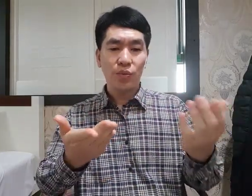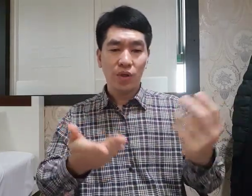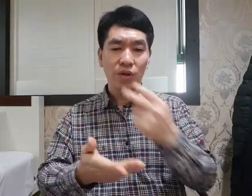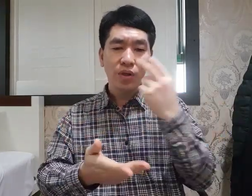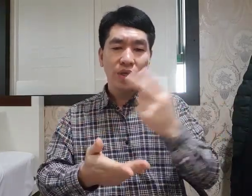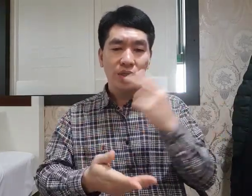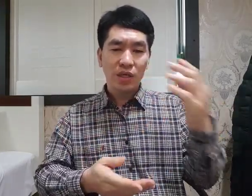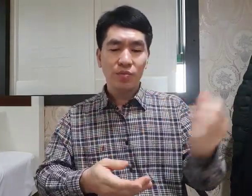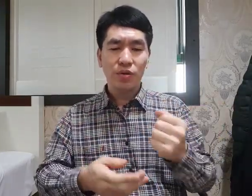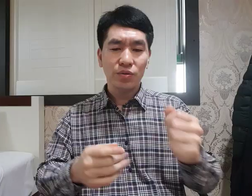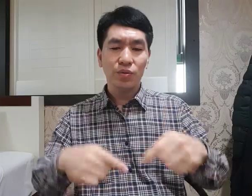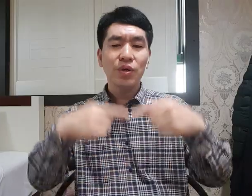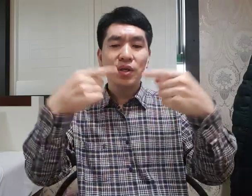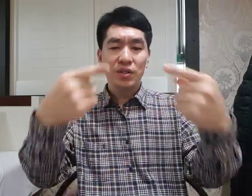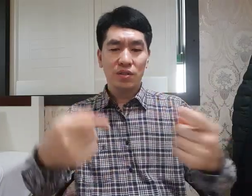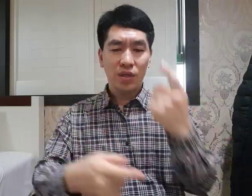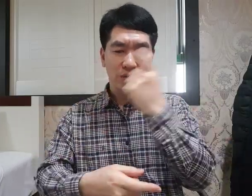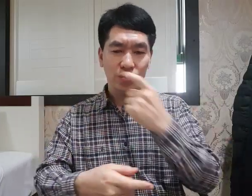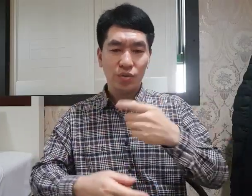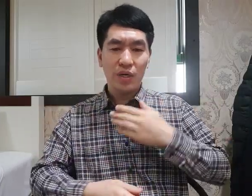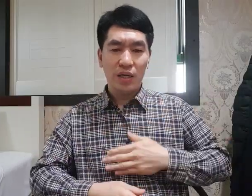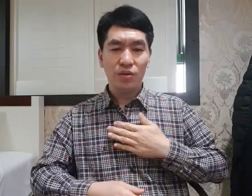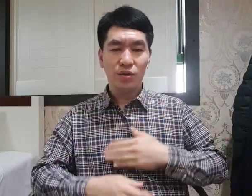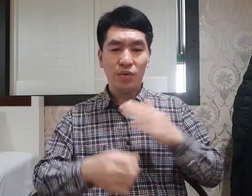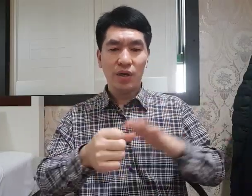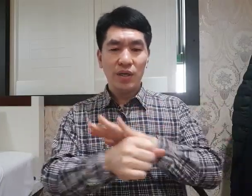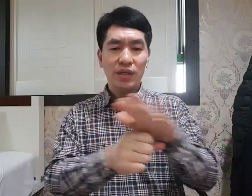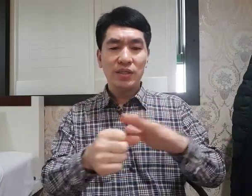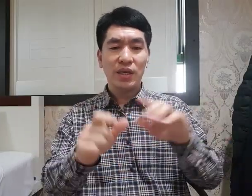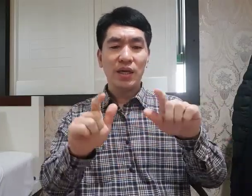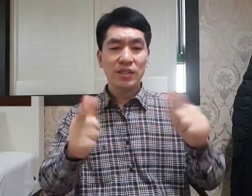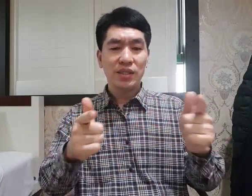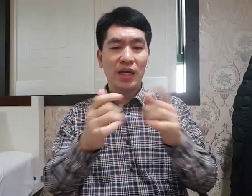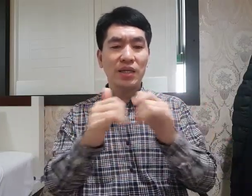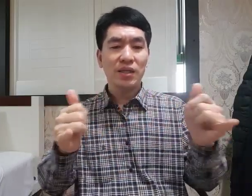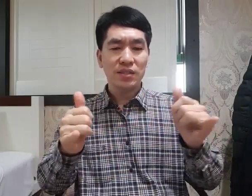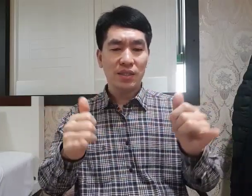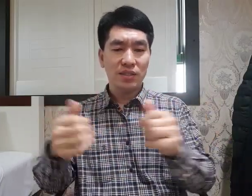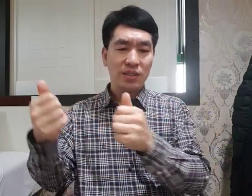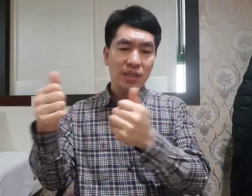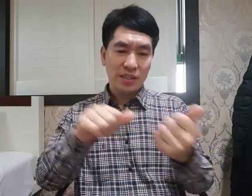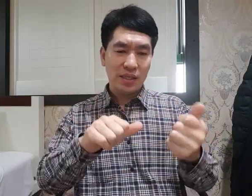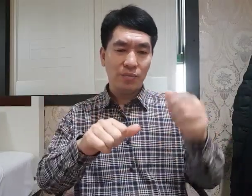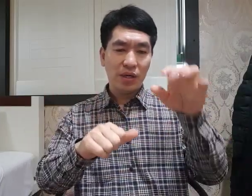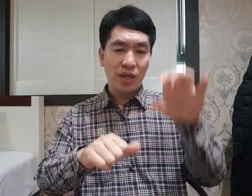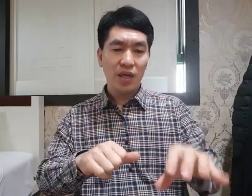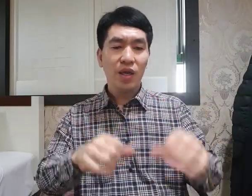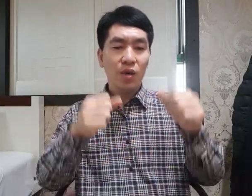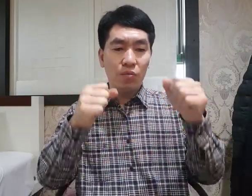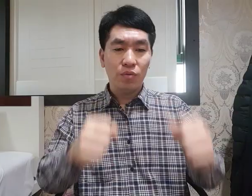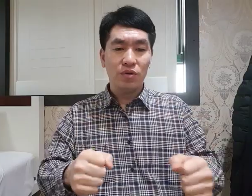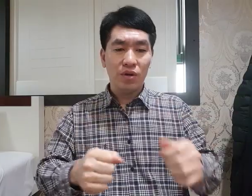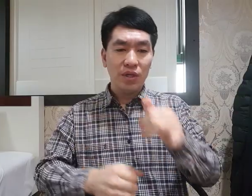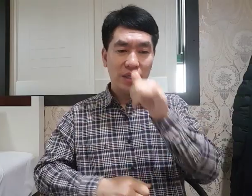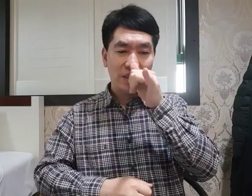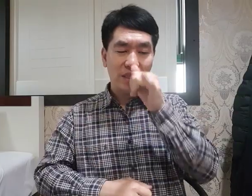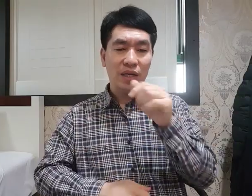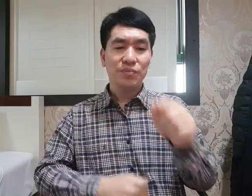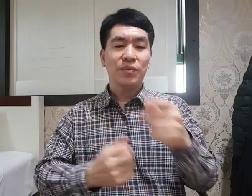옮겨 생명으로 들어간 줄을 알거니와 사랑하지 아니하는 자는 사망에 머물러 있느니라.